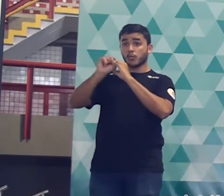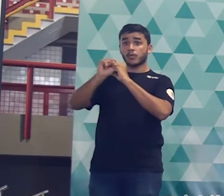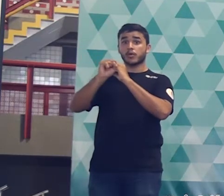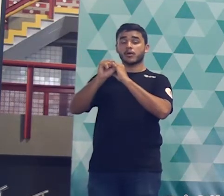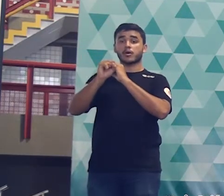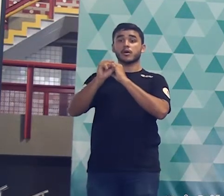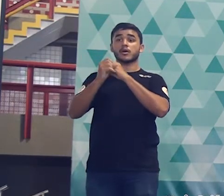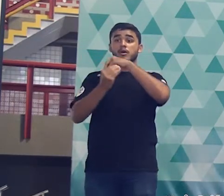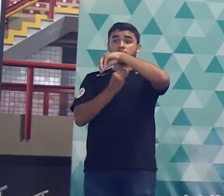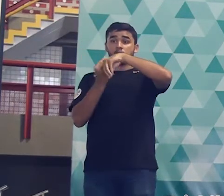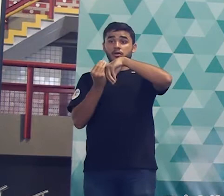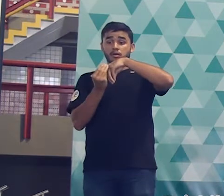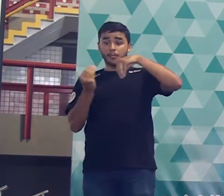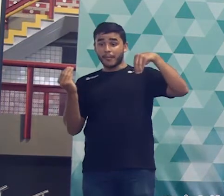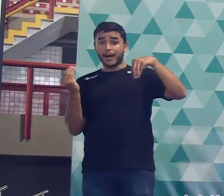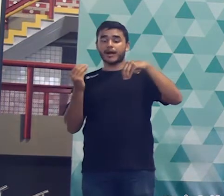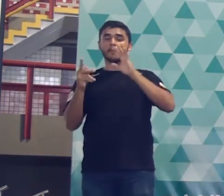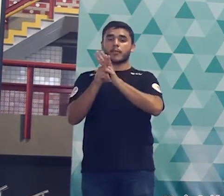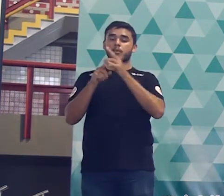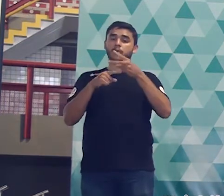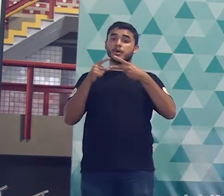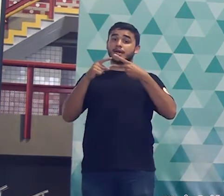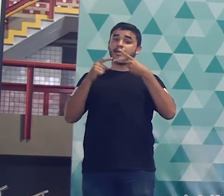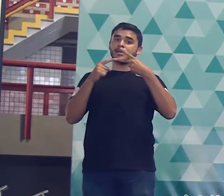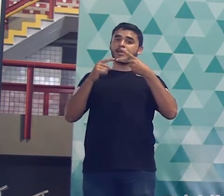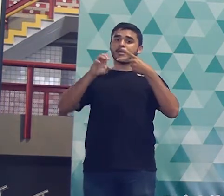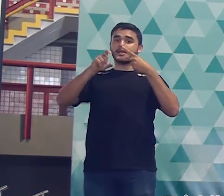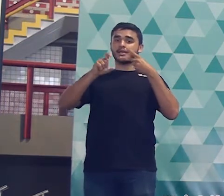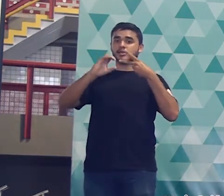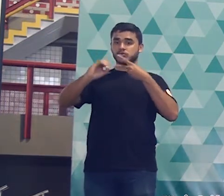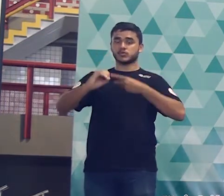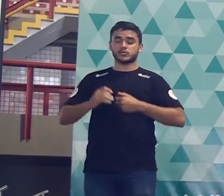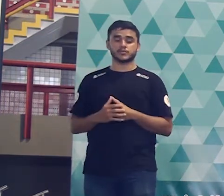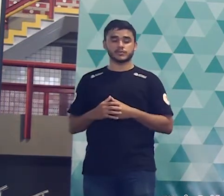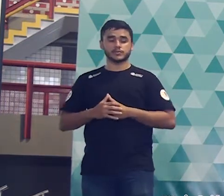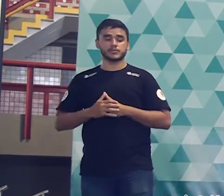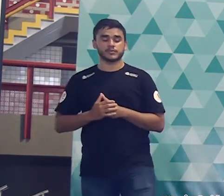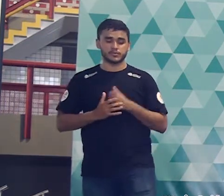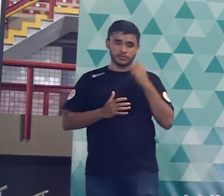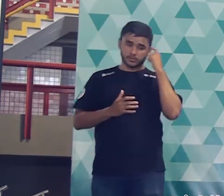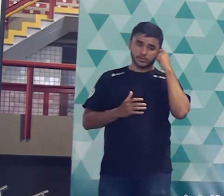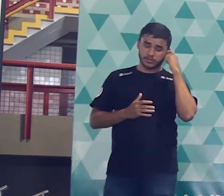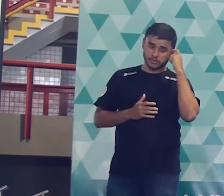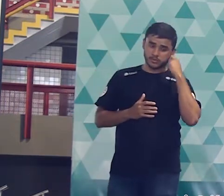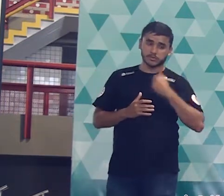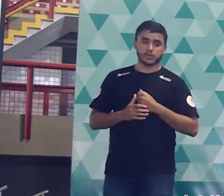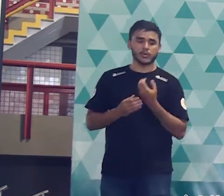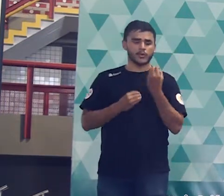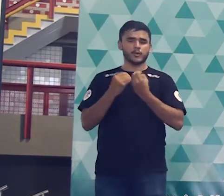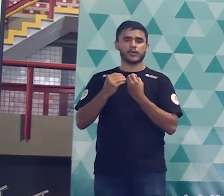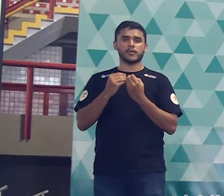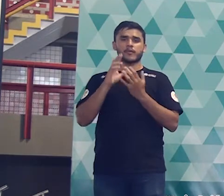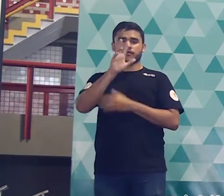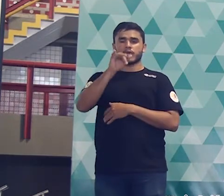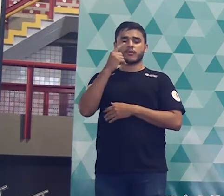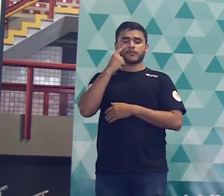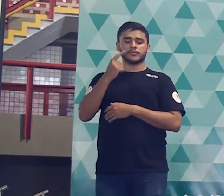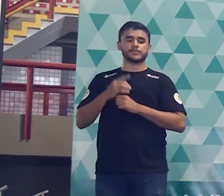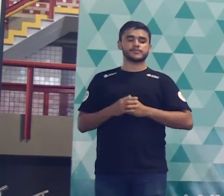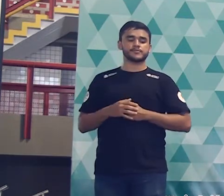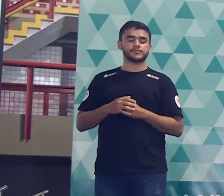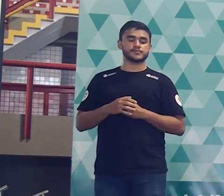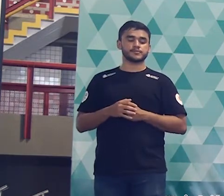reações do tipo exotérmica. Agora, galera, a gente vai fazer o balanço energético, o saldo energético. E como é que funciona esse saldo